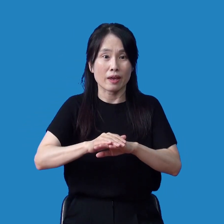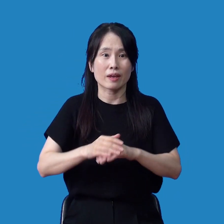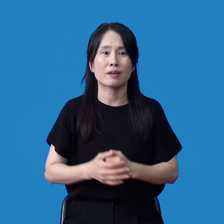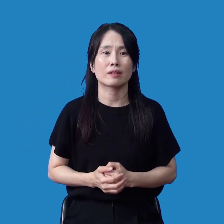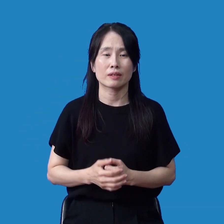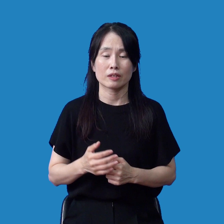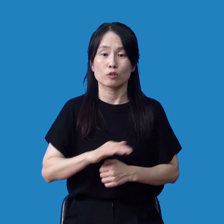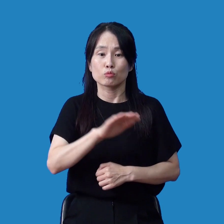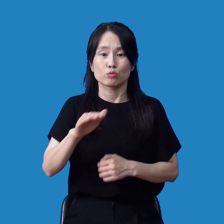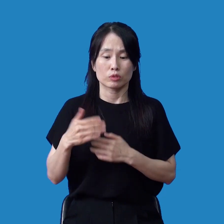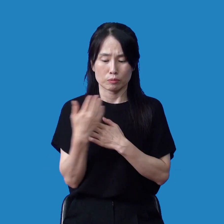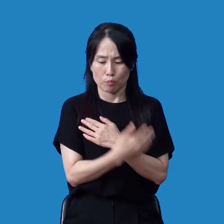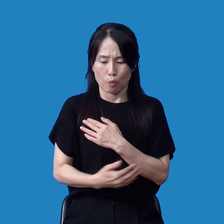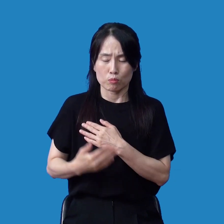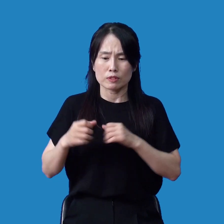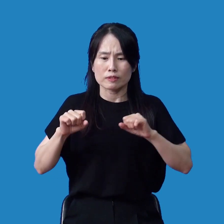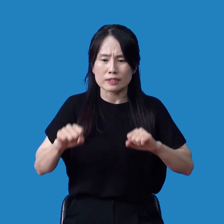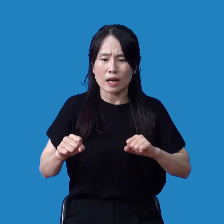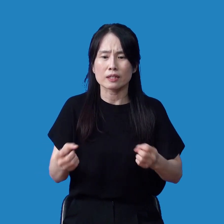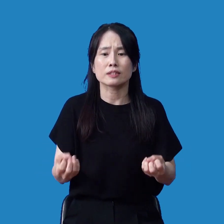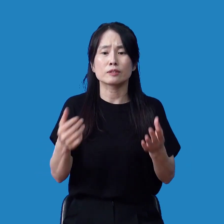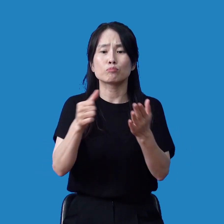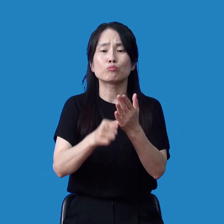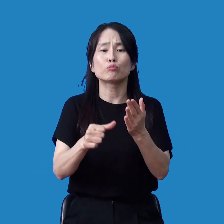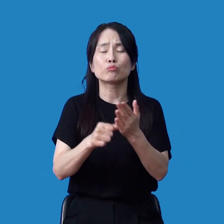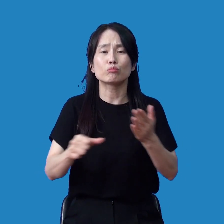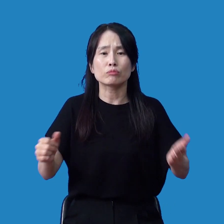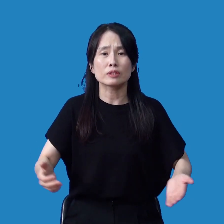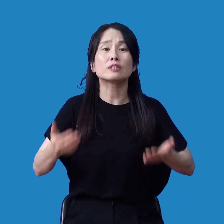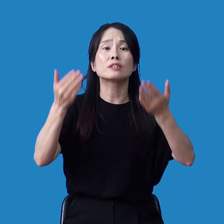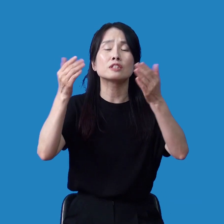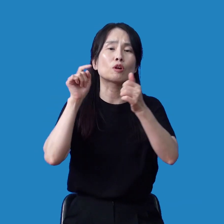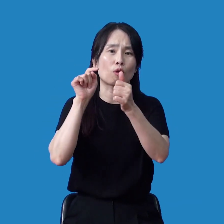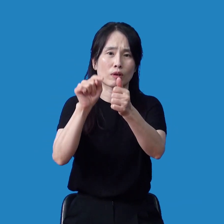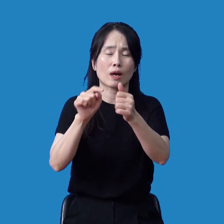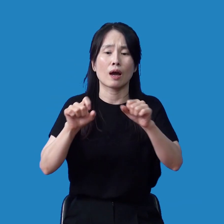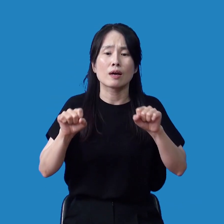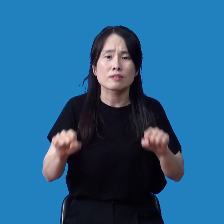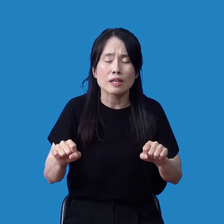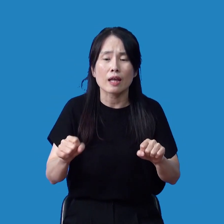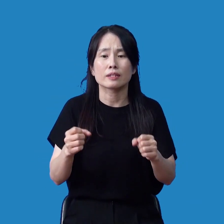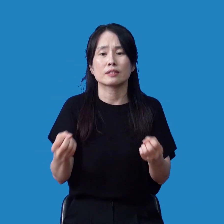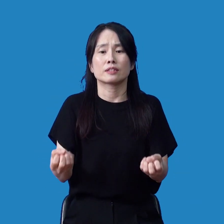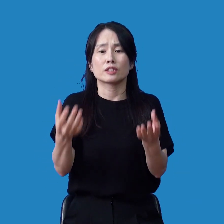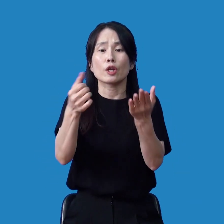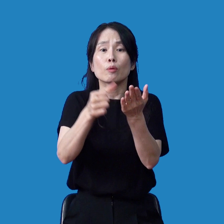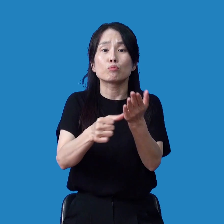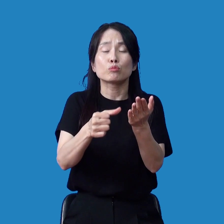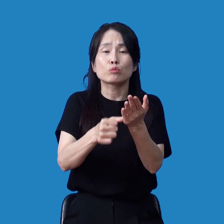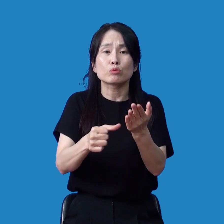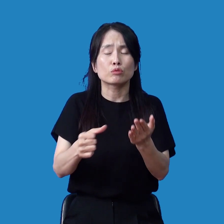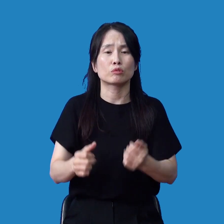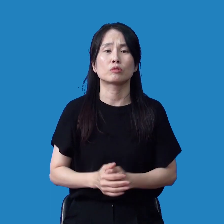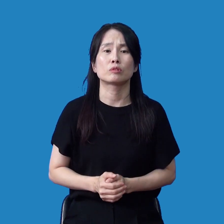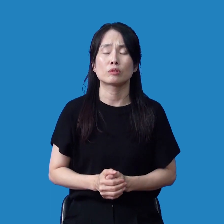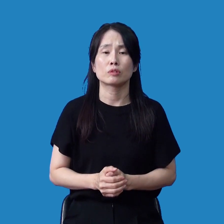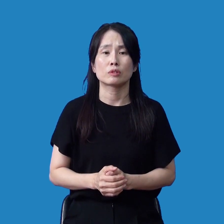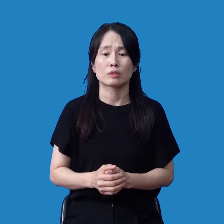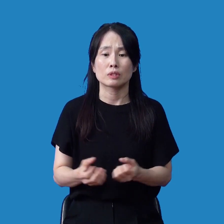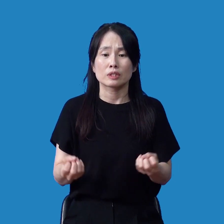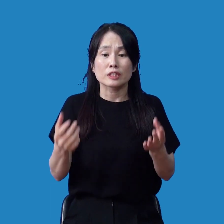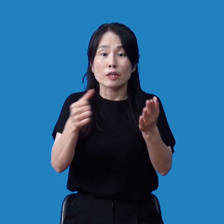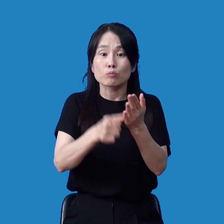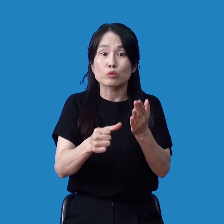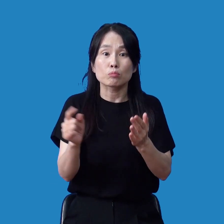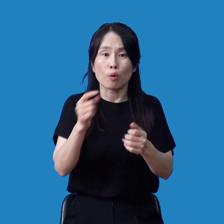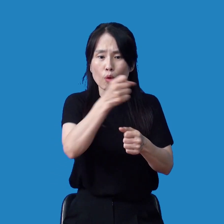몸을 산제물로 드리라 라고 말했습니다. 왜 산제물입니까? 제물은 죽여서 바치는 것이